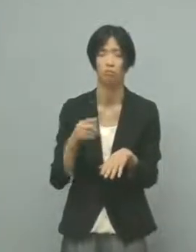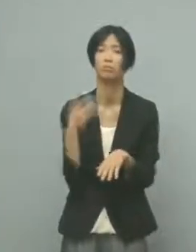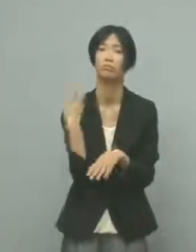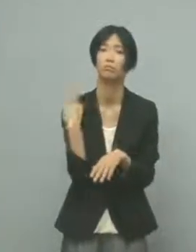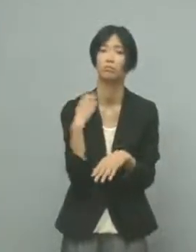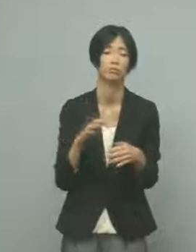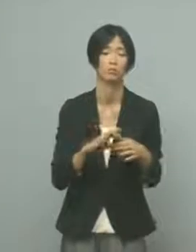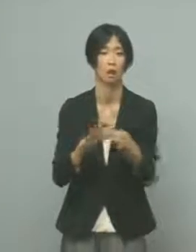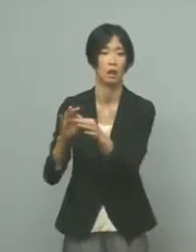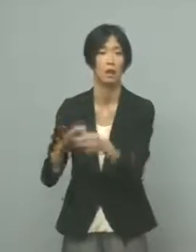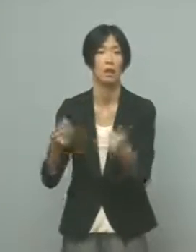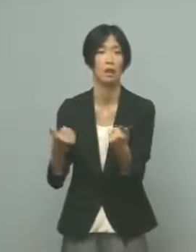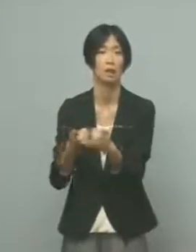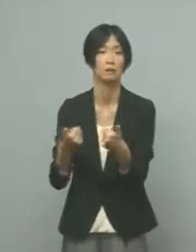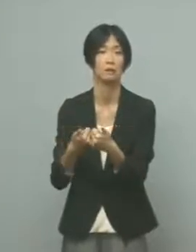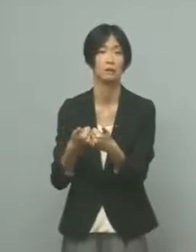議